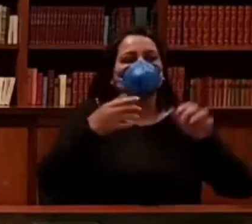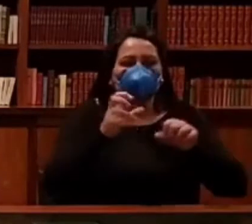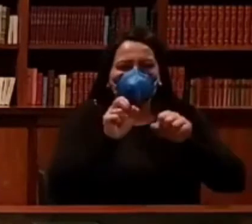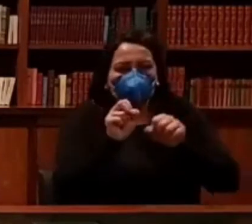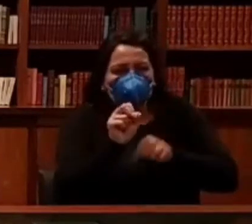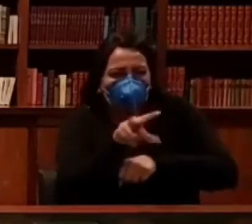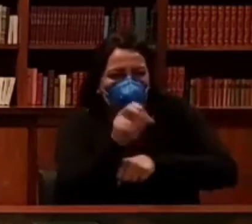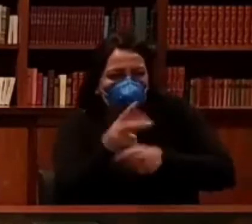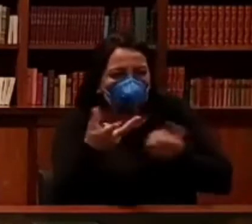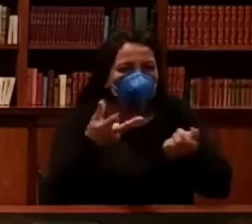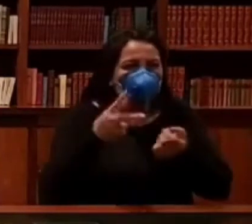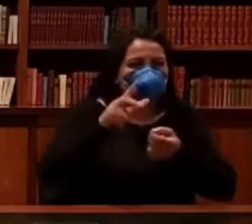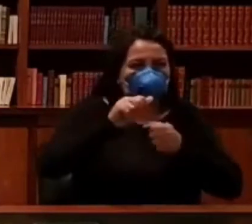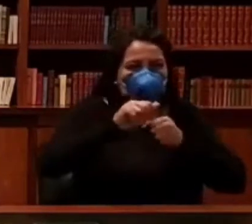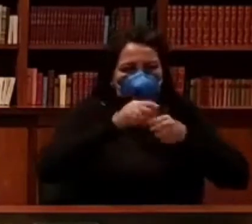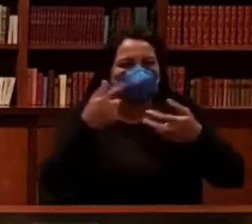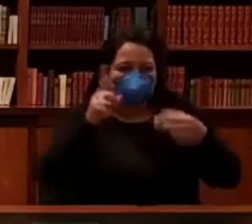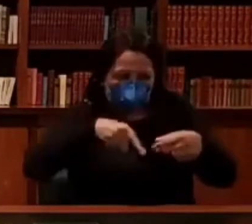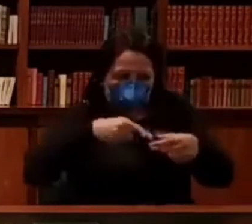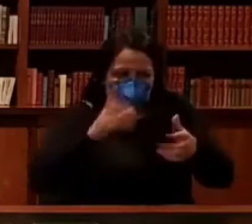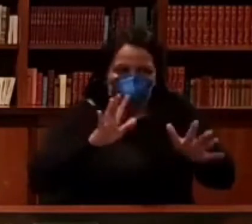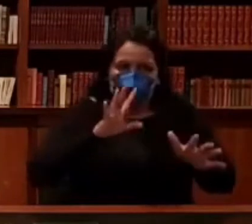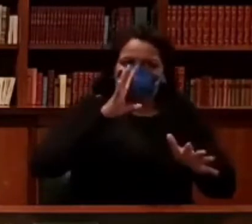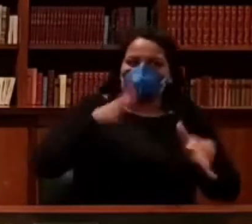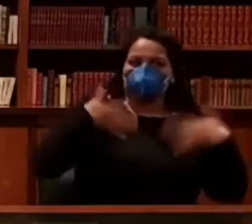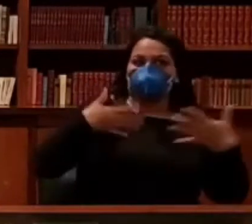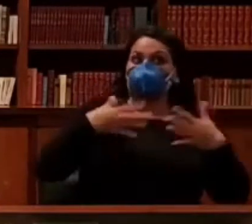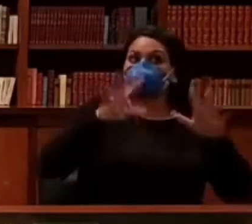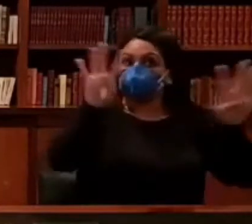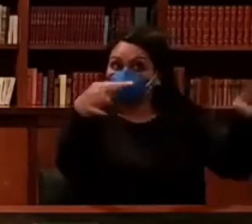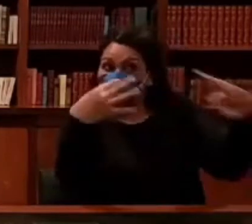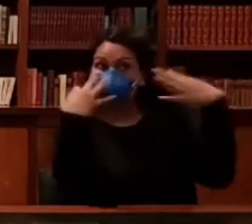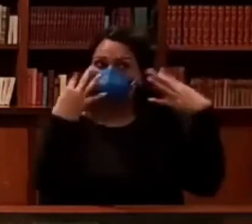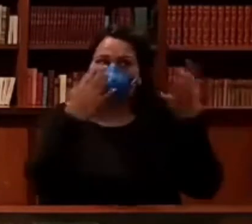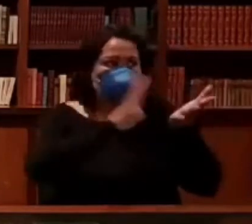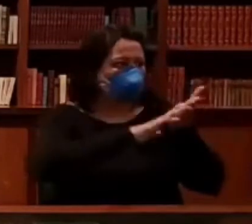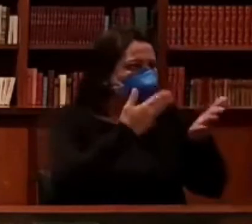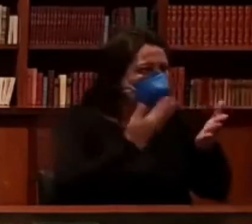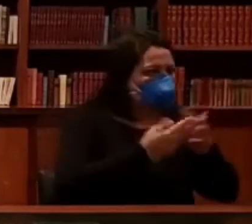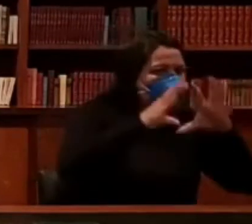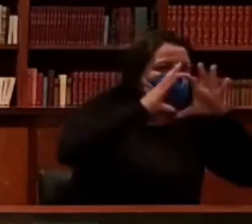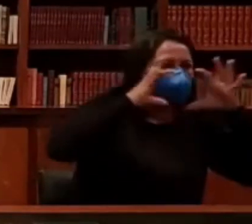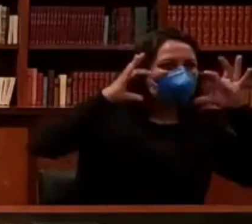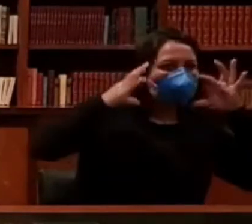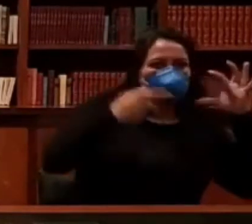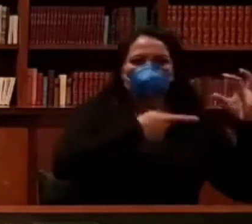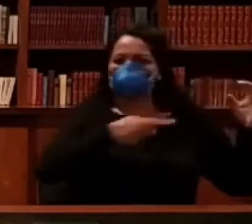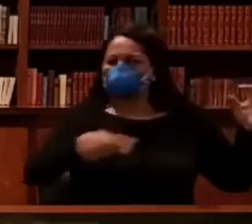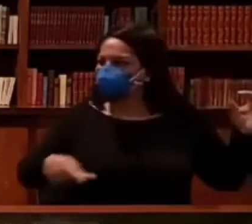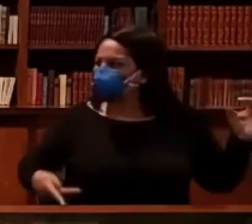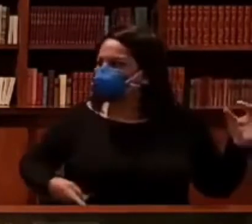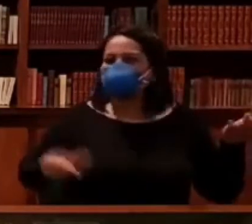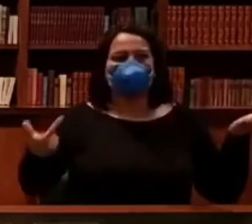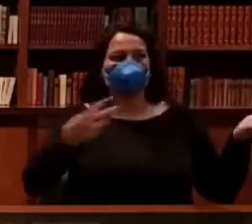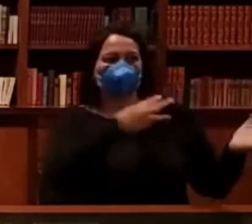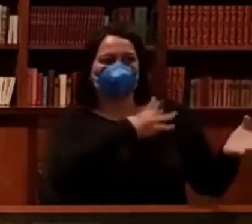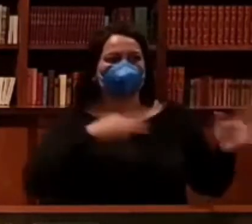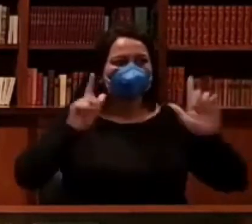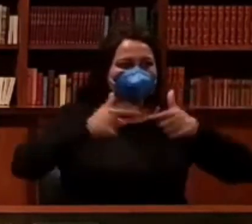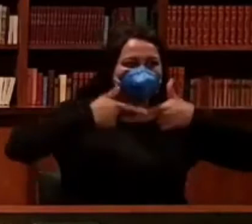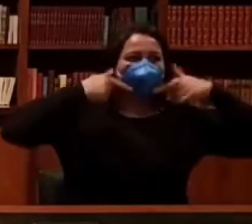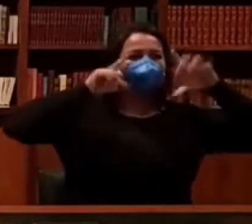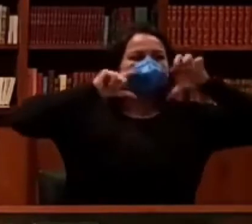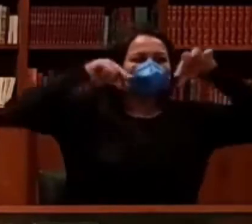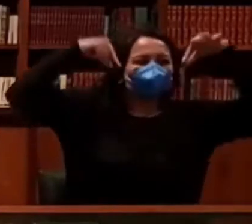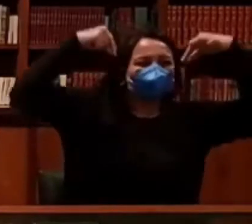assustar? Bom, primeiro quem está olhando a gente de máscara aqui, a intérprete, o presidente de máscara, todo mundo acostumado a ver aquele sorrisão